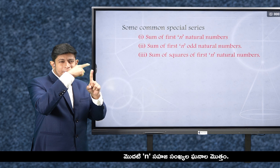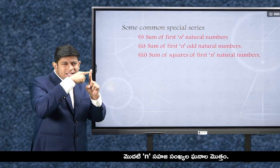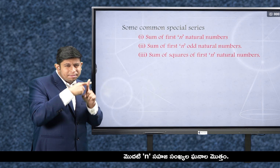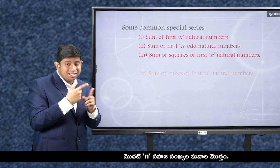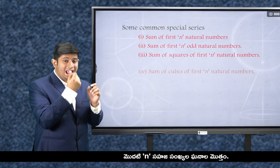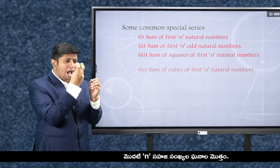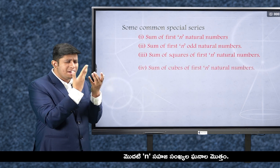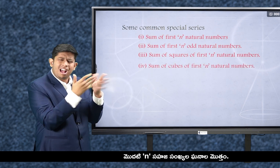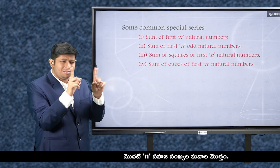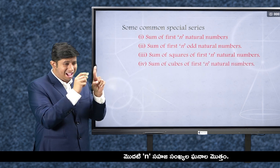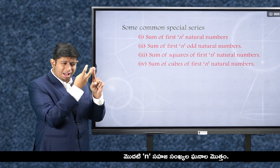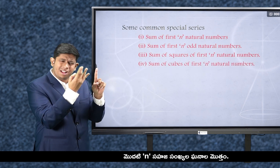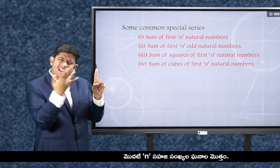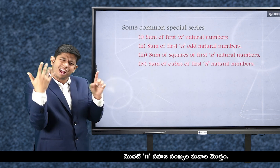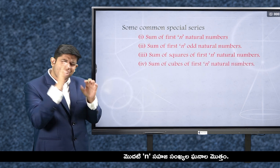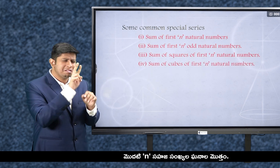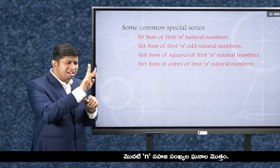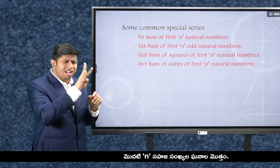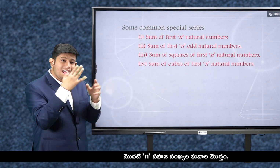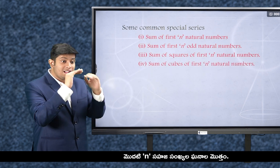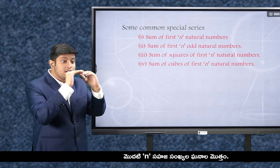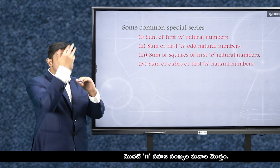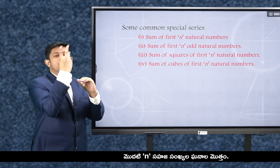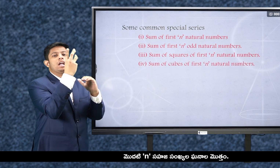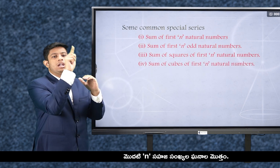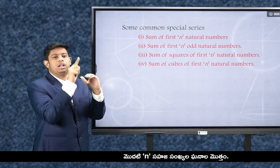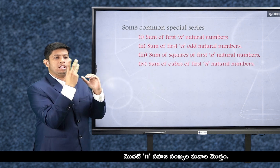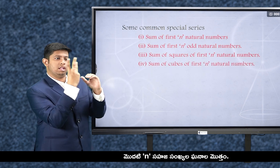4. మొదటి n సహజ సంఖ్యల గణాల మొత్తం.